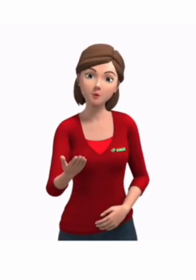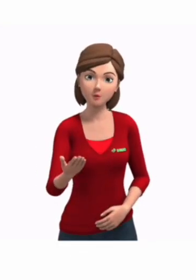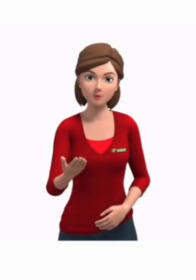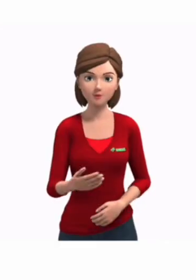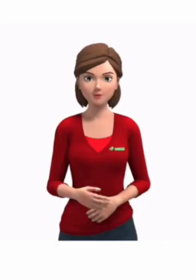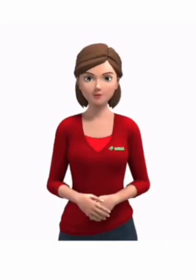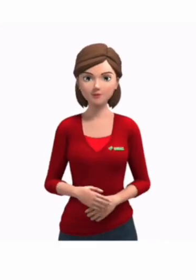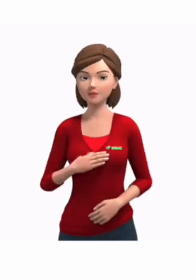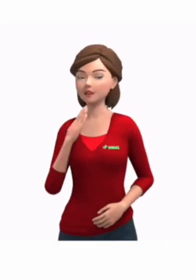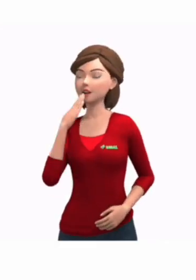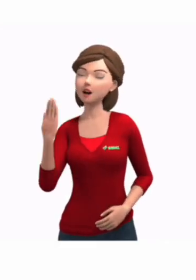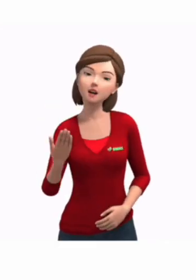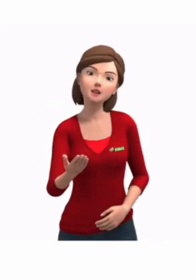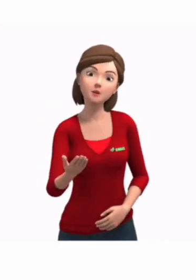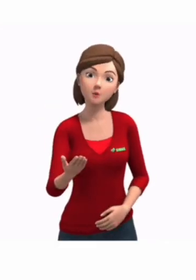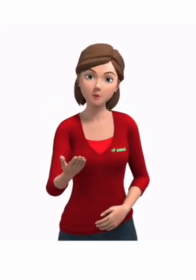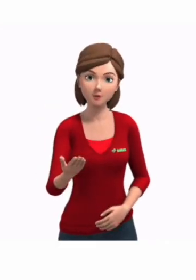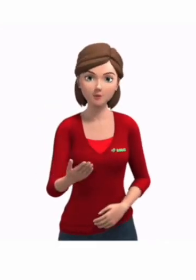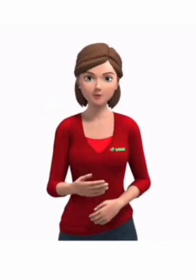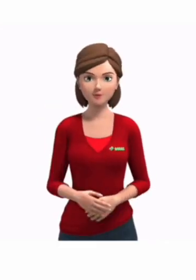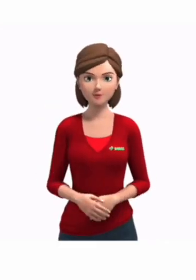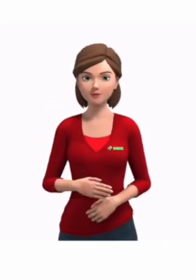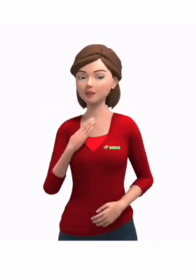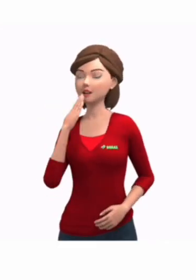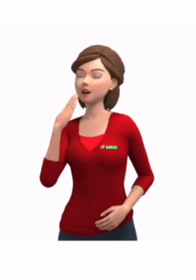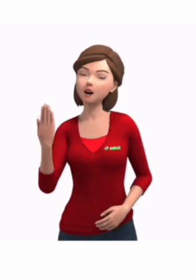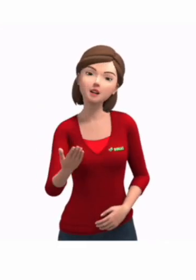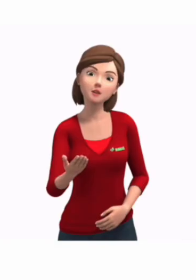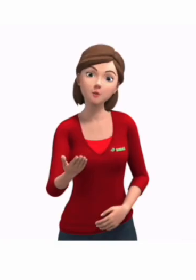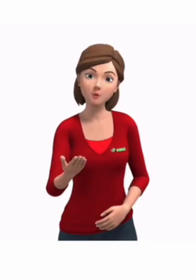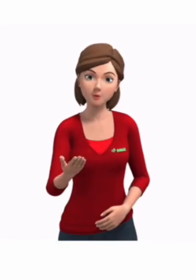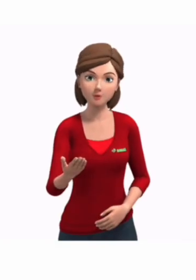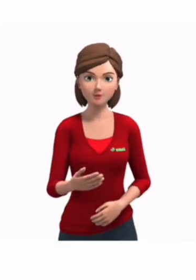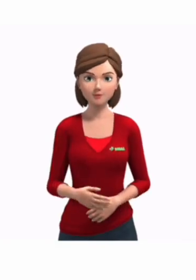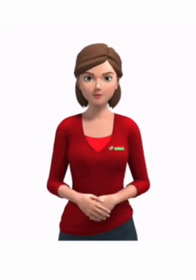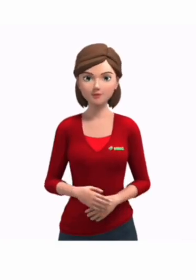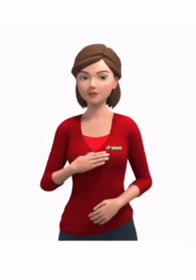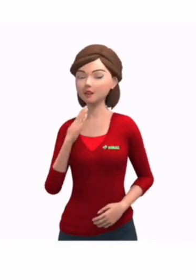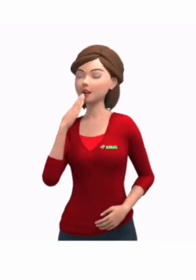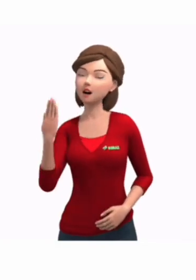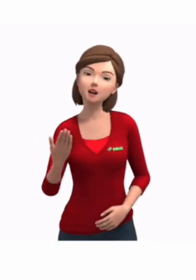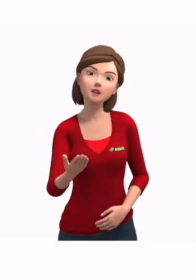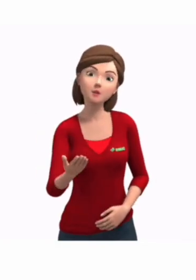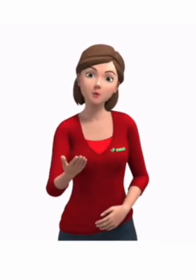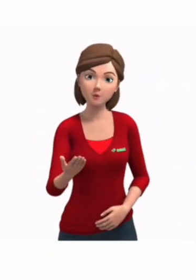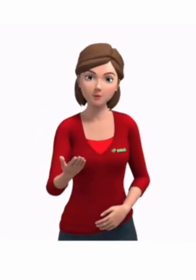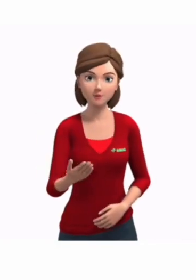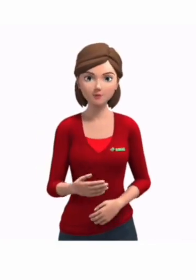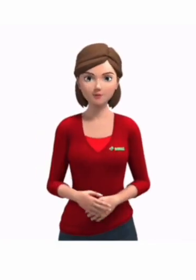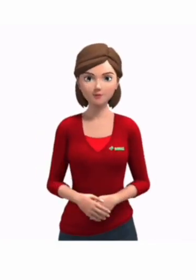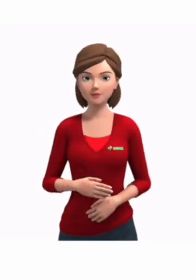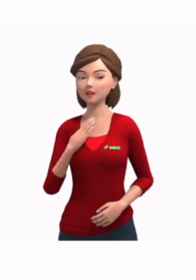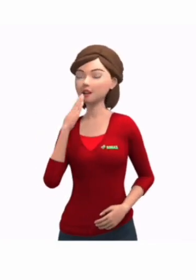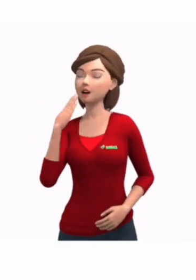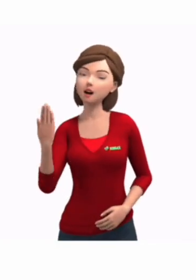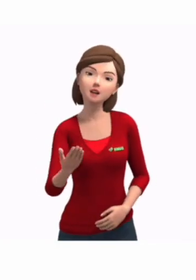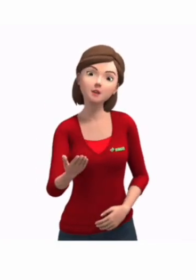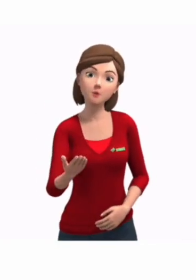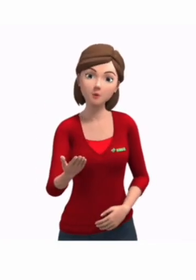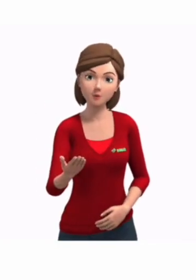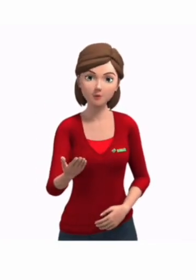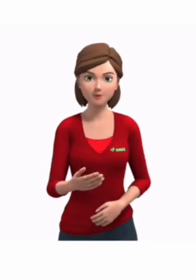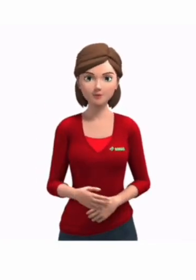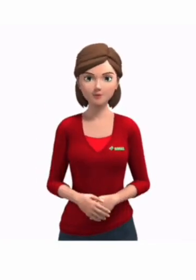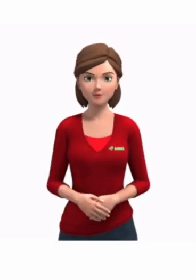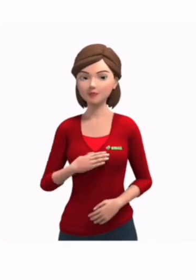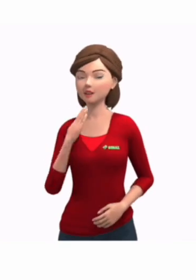manque de représentation des femmes dans la tech. Et en moins, et c'est valable aussi pour les personnes handicapées, parce qu'il y en a en